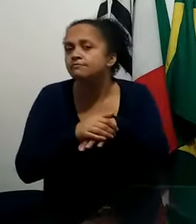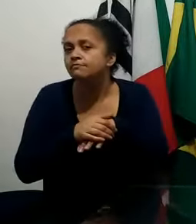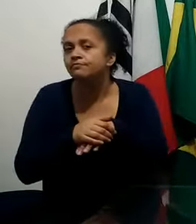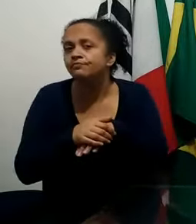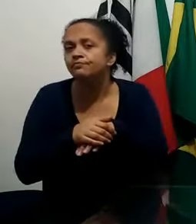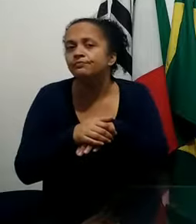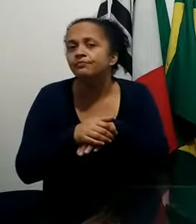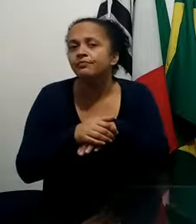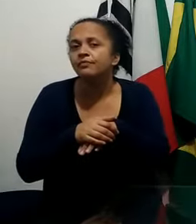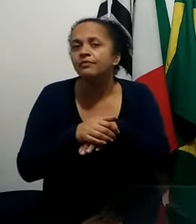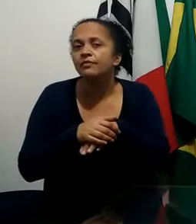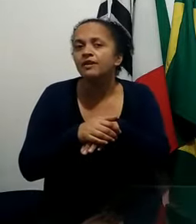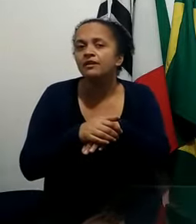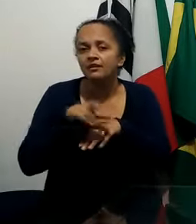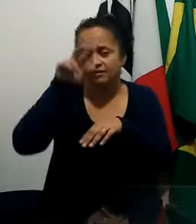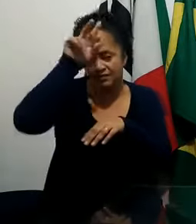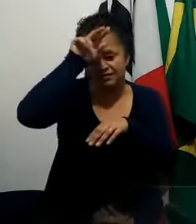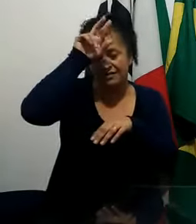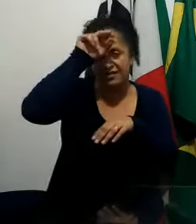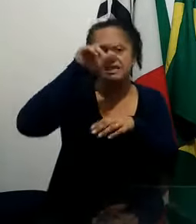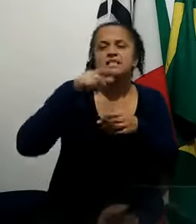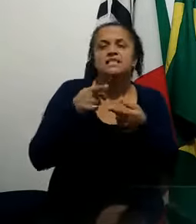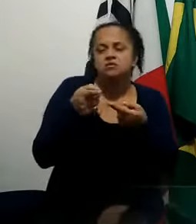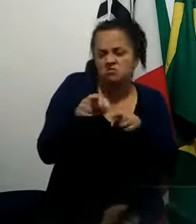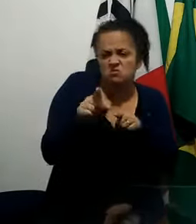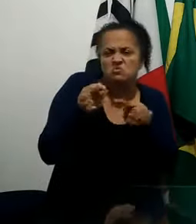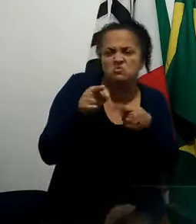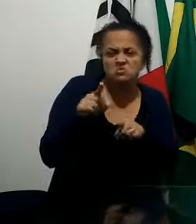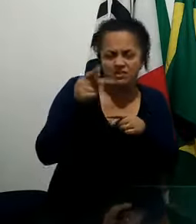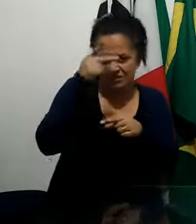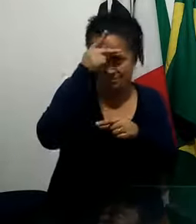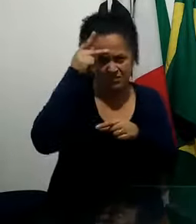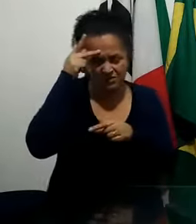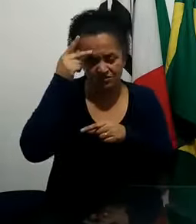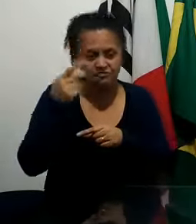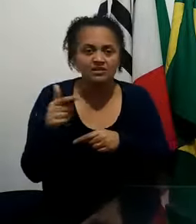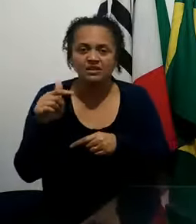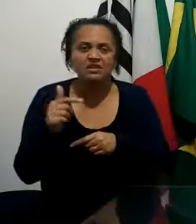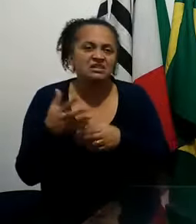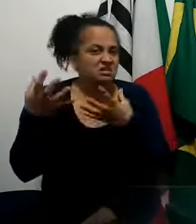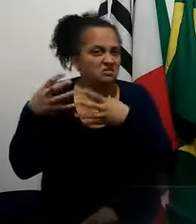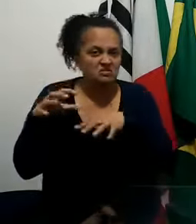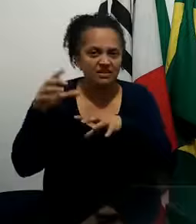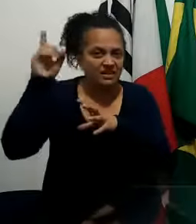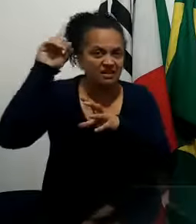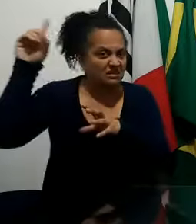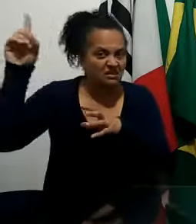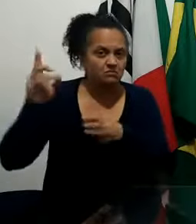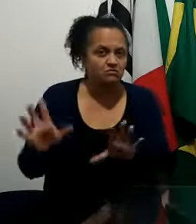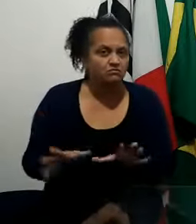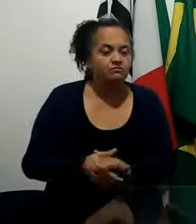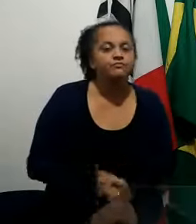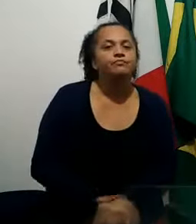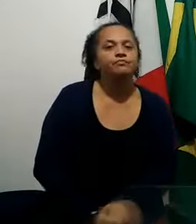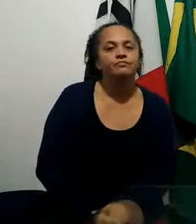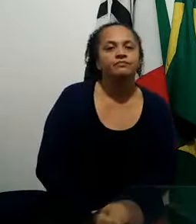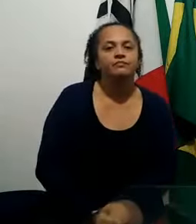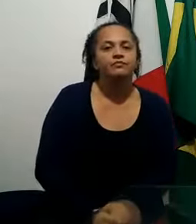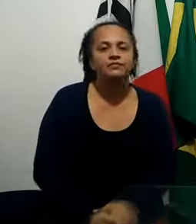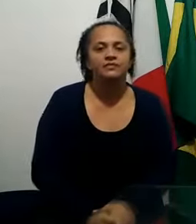Vão atormentar os ímpios, aqueles que não têm o selo de Deus. E a dor